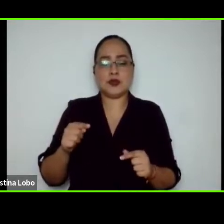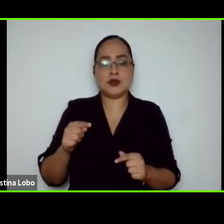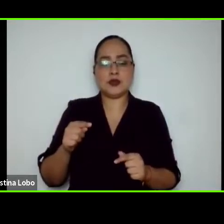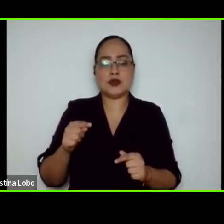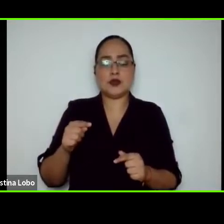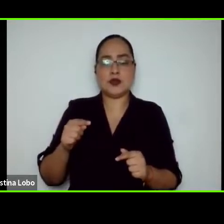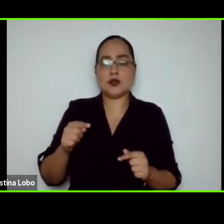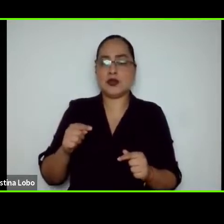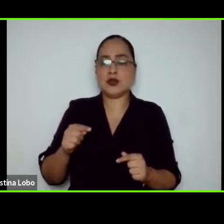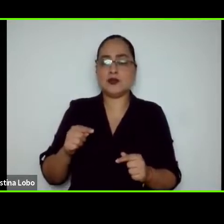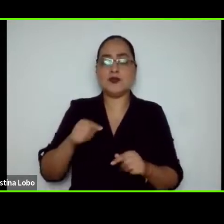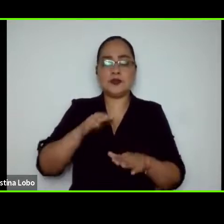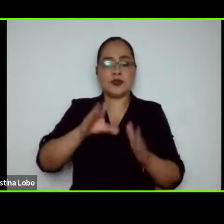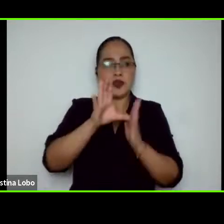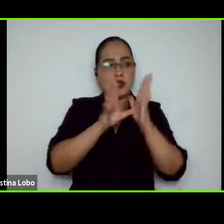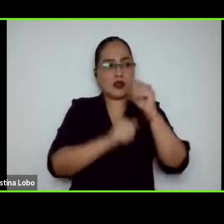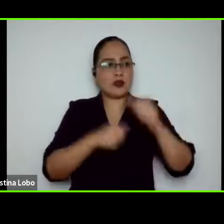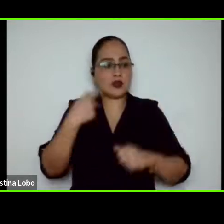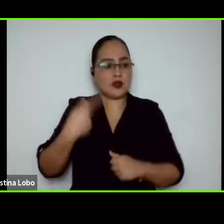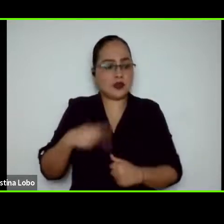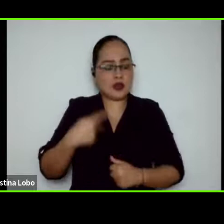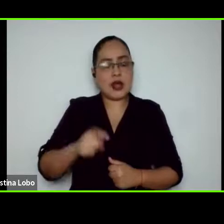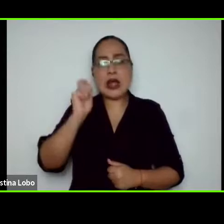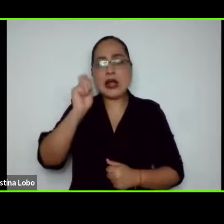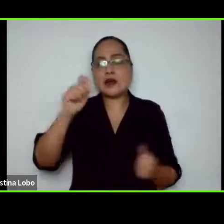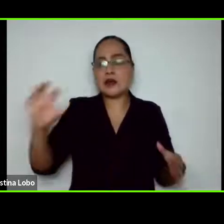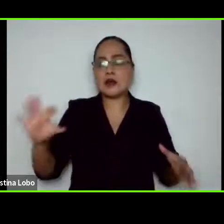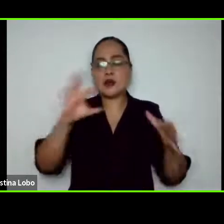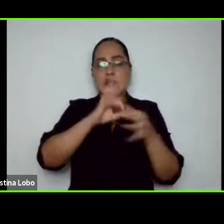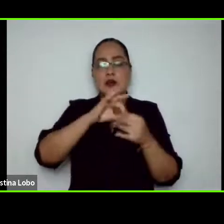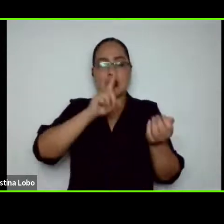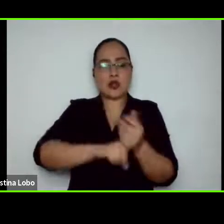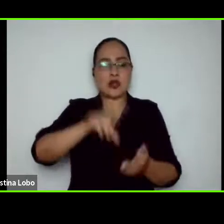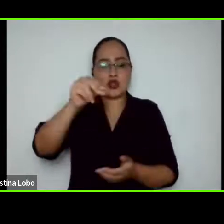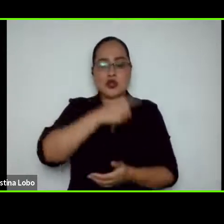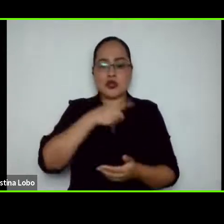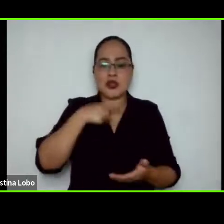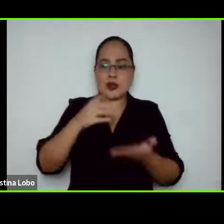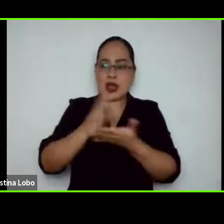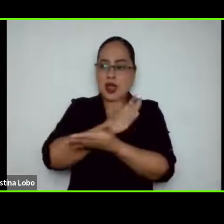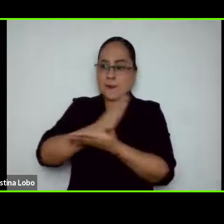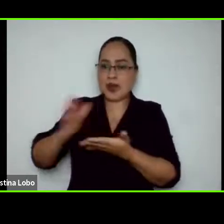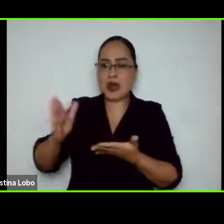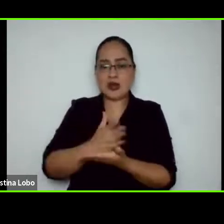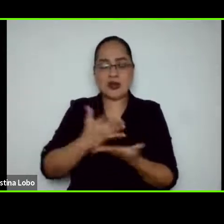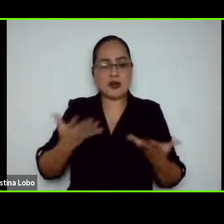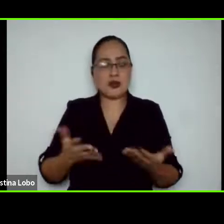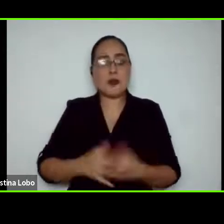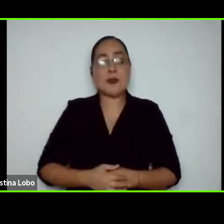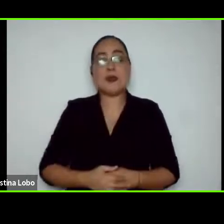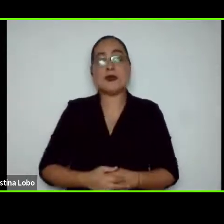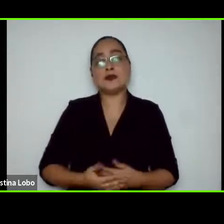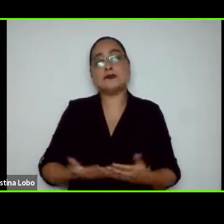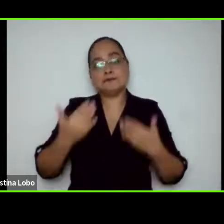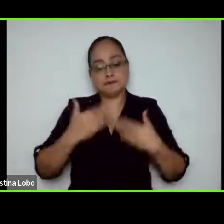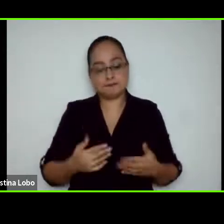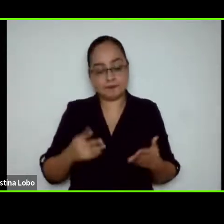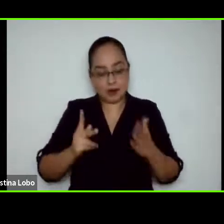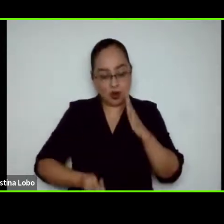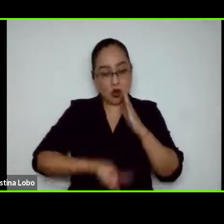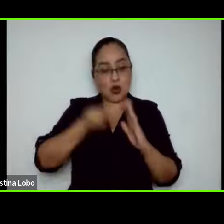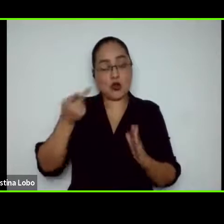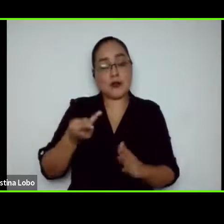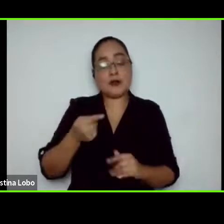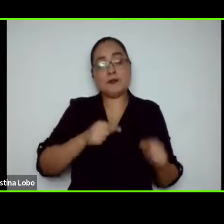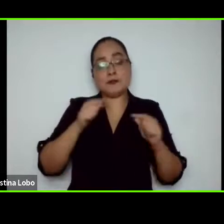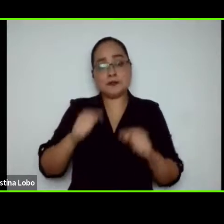Interamericana es precisamente la interdependencia y la indivisibilidad que existen en estos derechos. Y otra vez, reitero, lo que quiere decir es